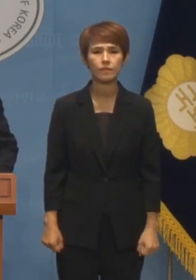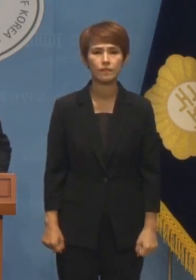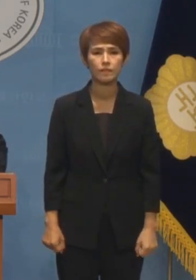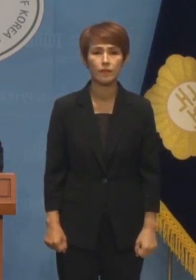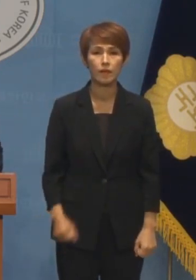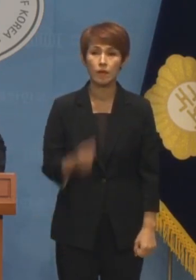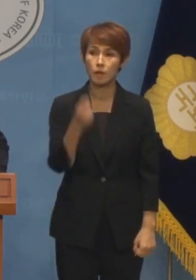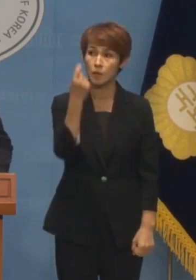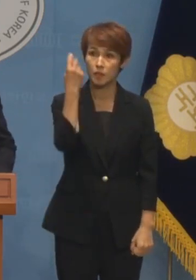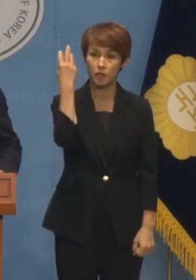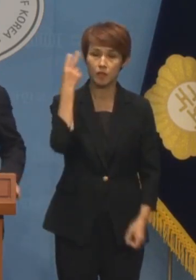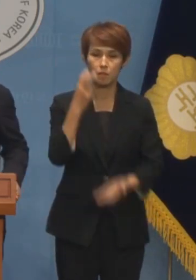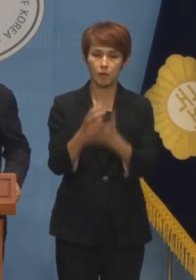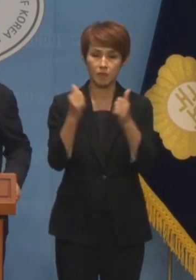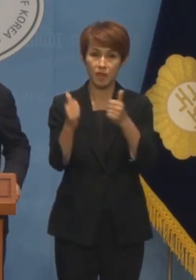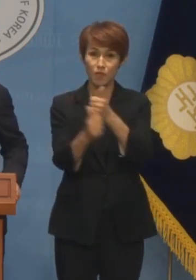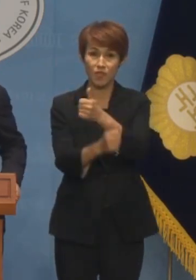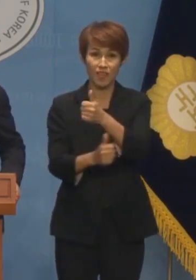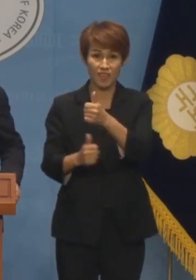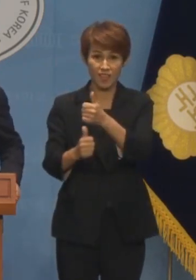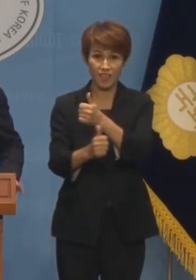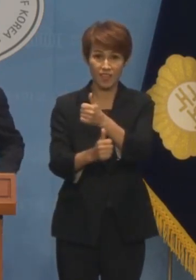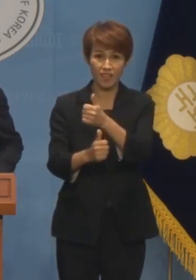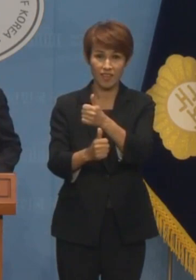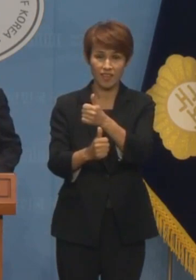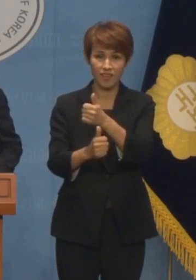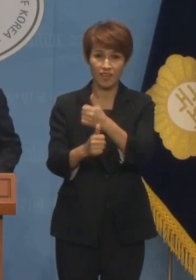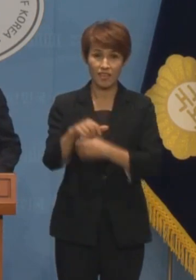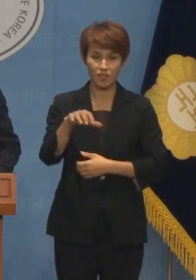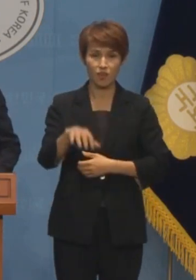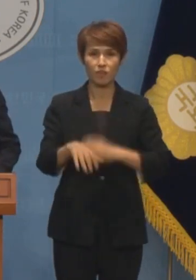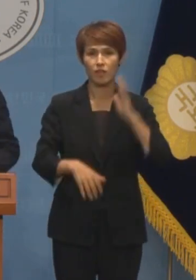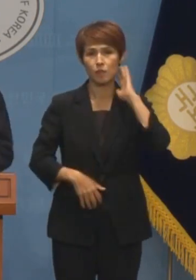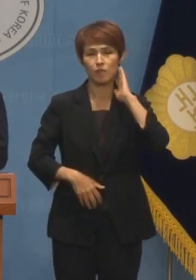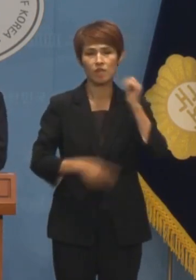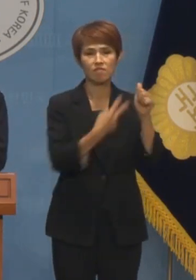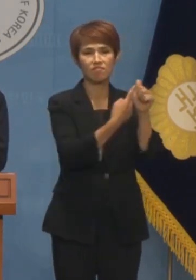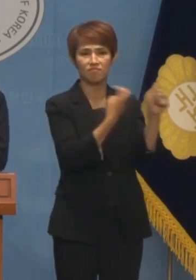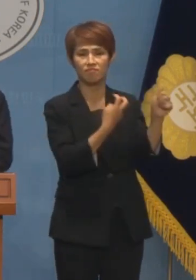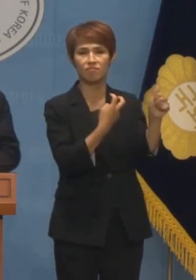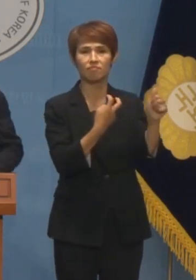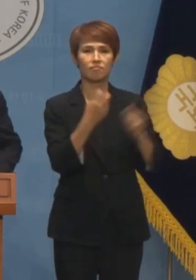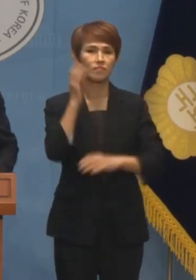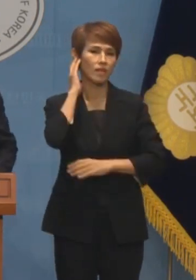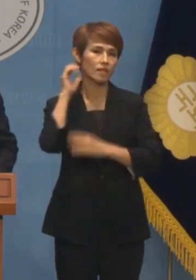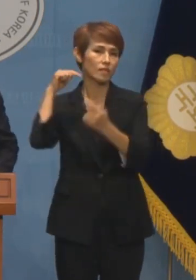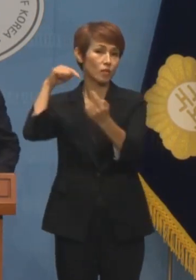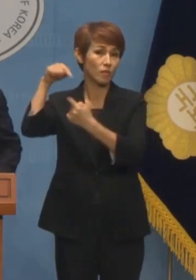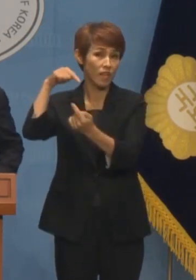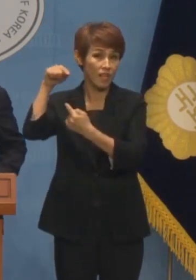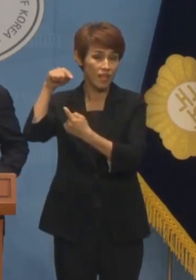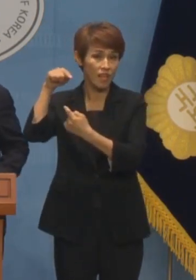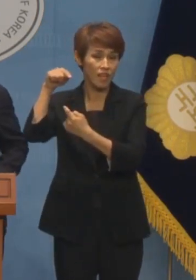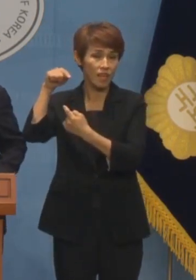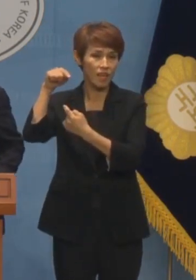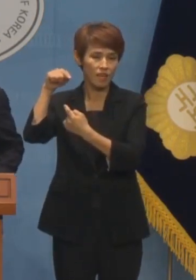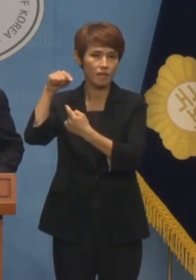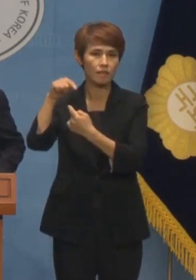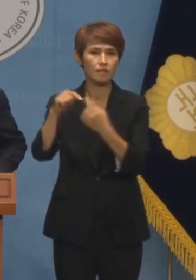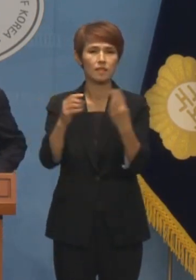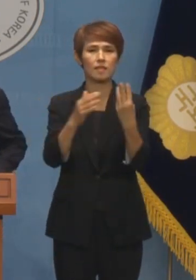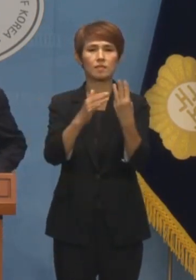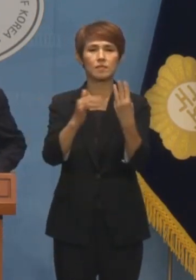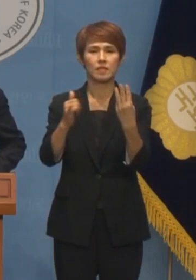며칠 전 법사위에서 열린 대통령 탄핵 청문회가 3자들에 의한 사기 기획